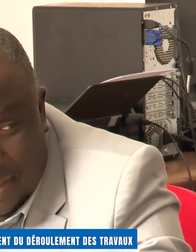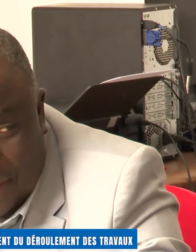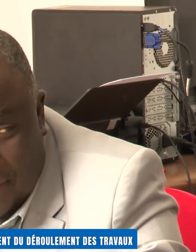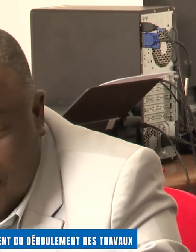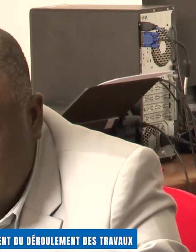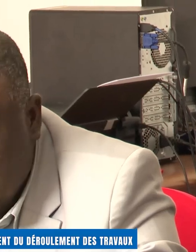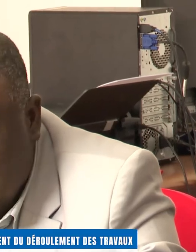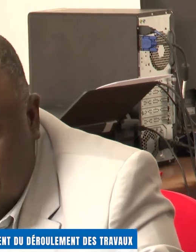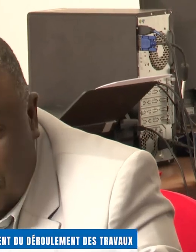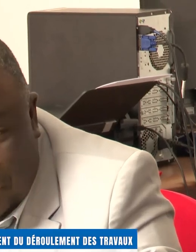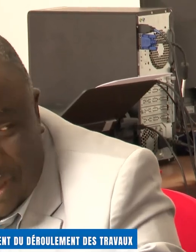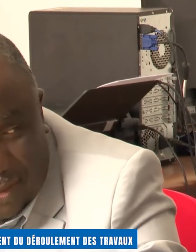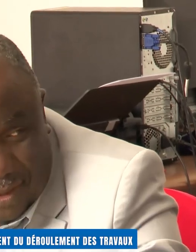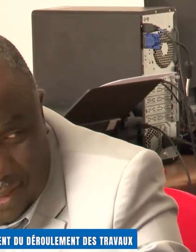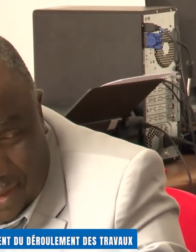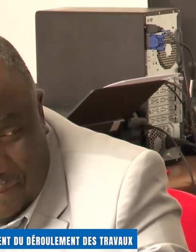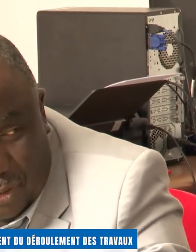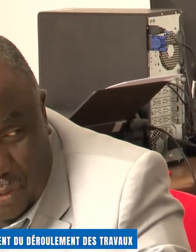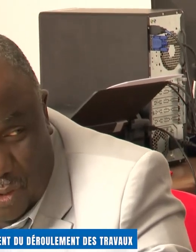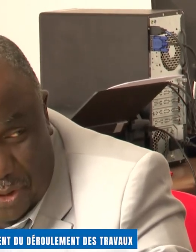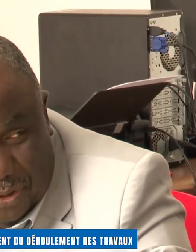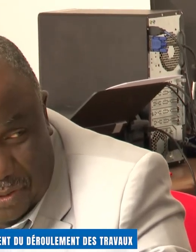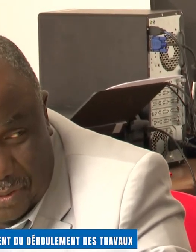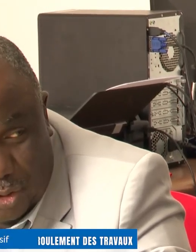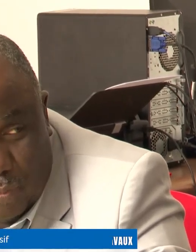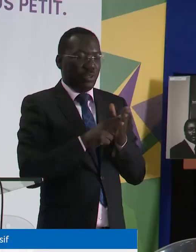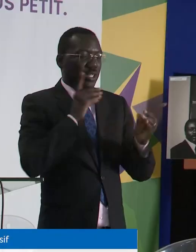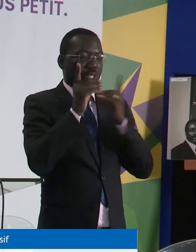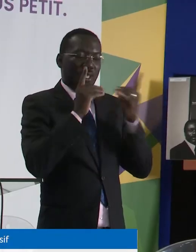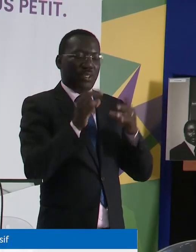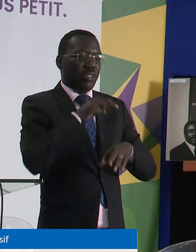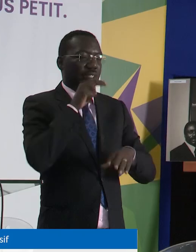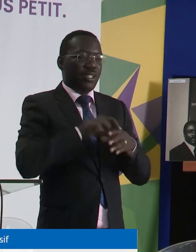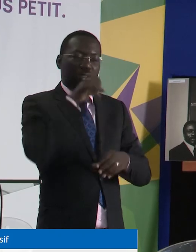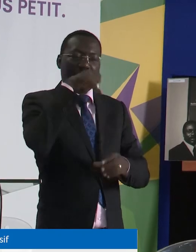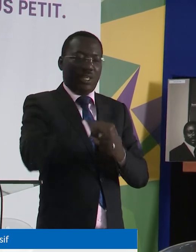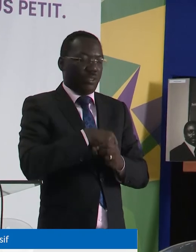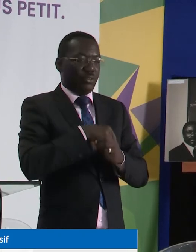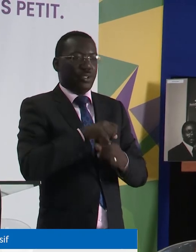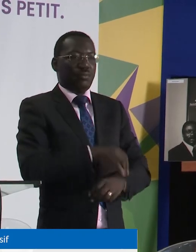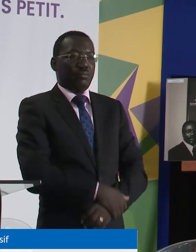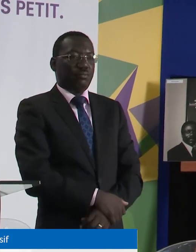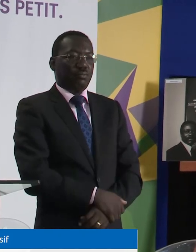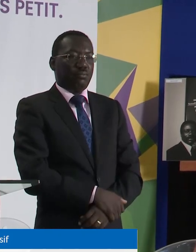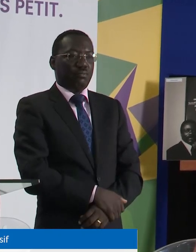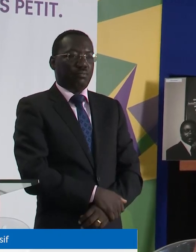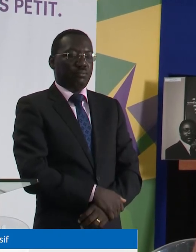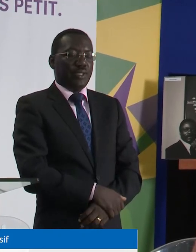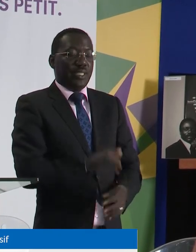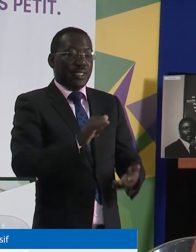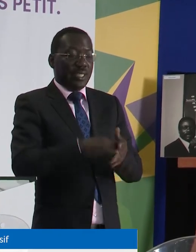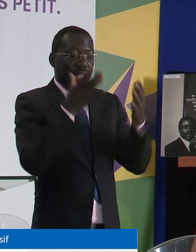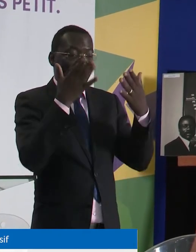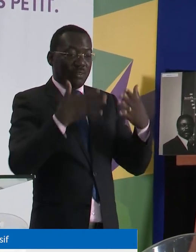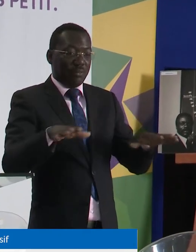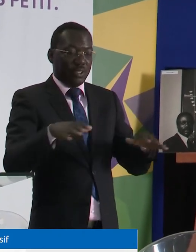rapports est décrite dans le règlement intérieur du dialogue national inclusif. C'est au